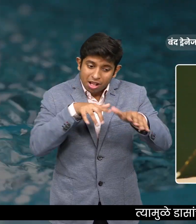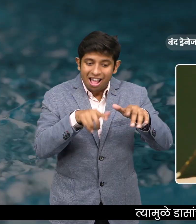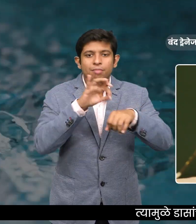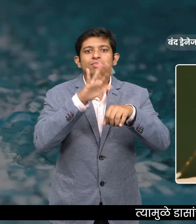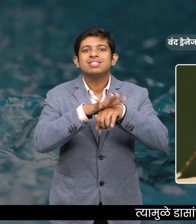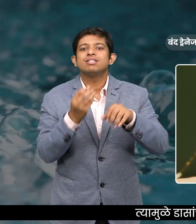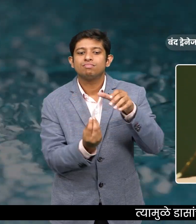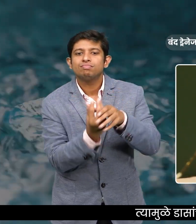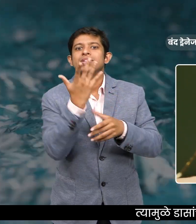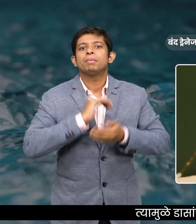डासांची पैदास टाळते.